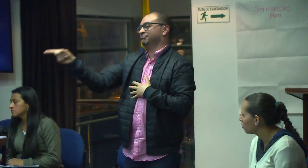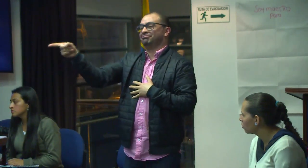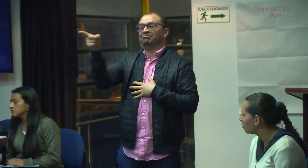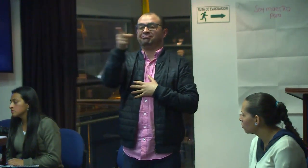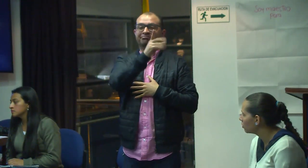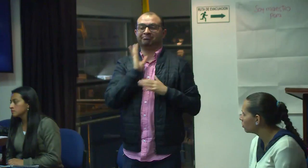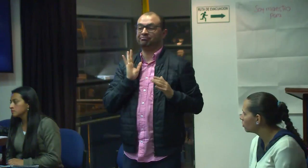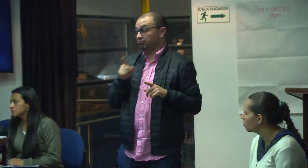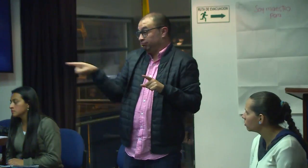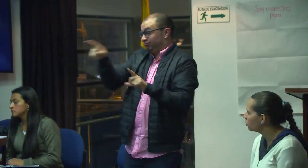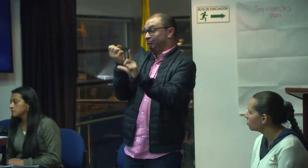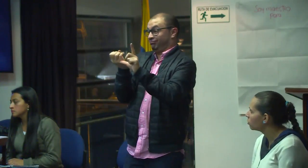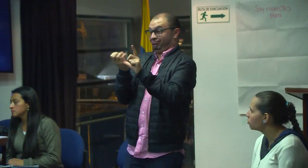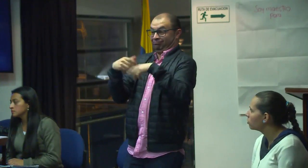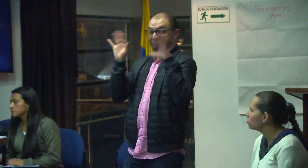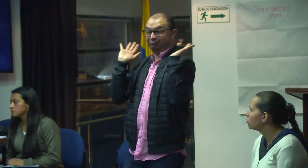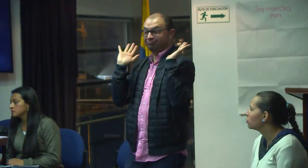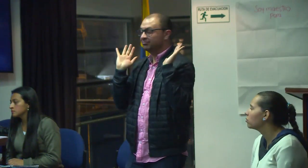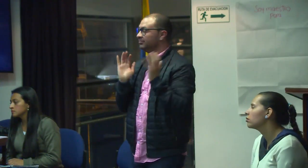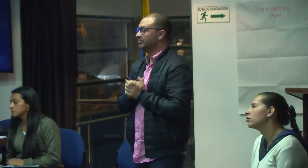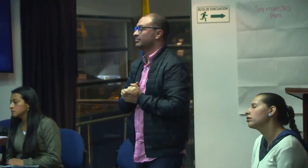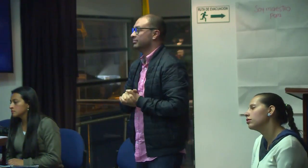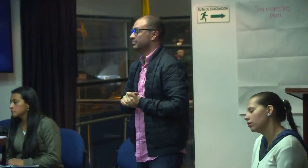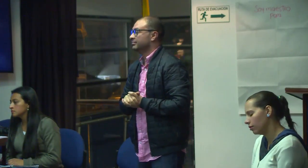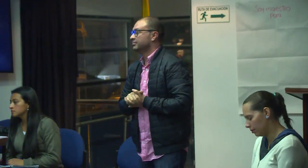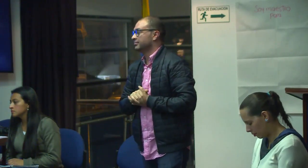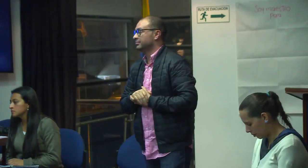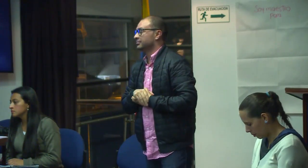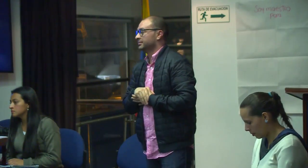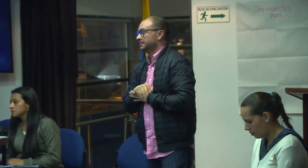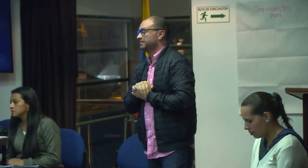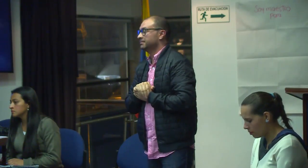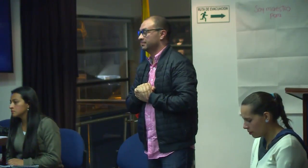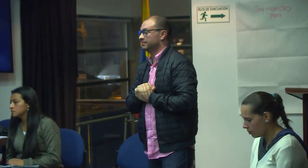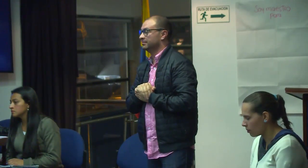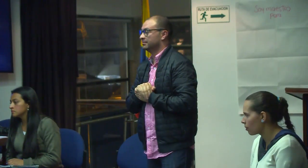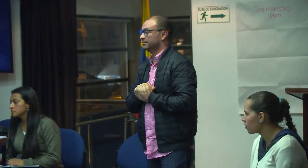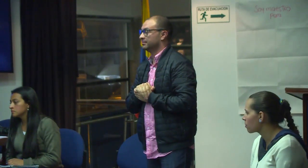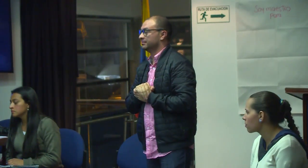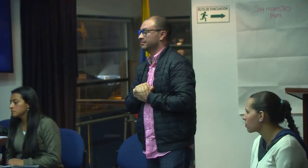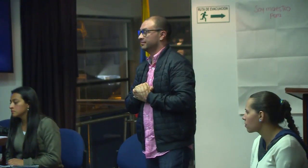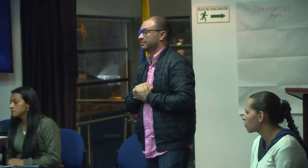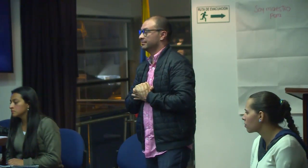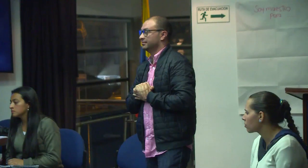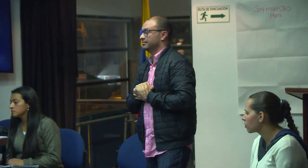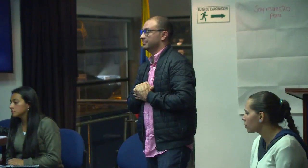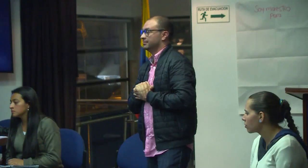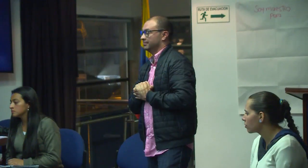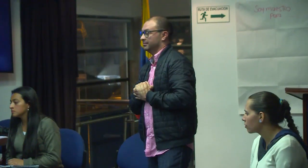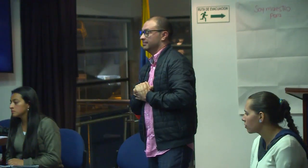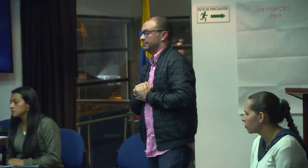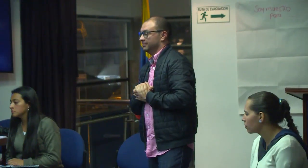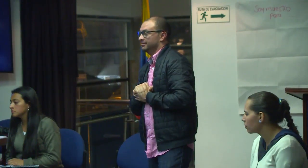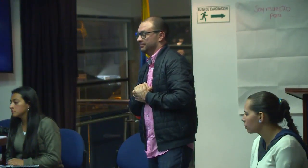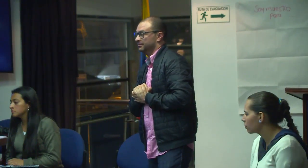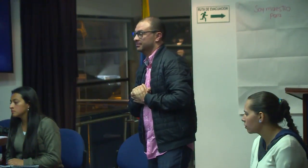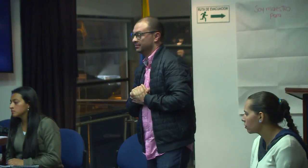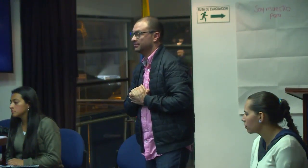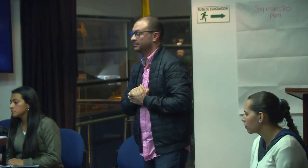entenderme para entender y para desde esa comprensión poder aportar a la construcción y al cambio de